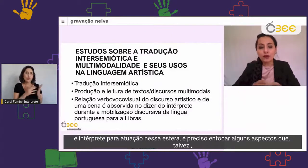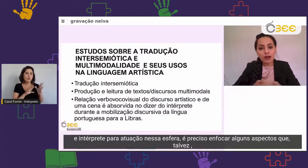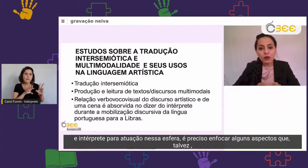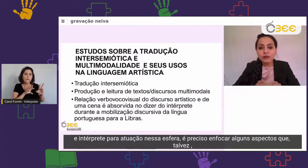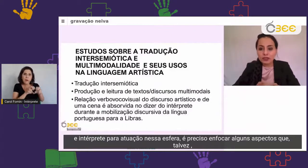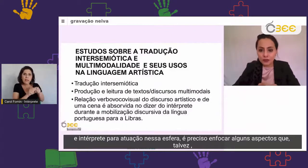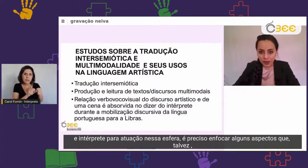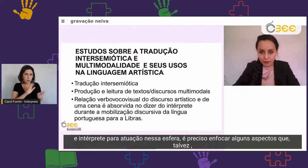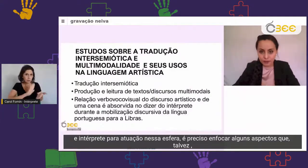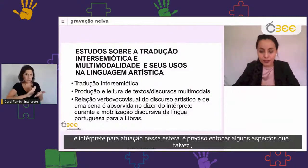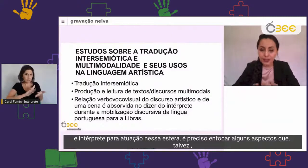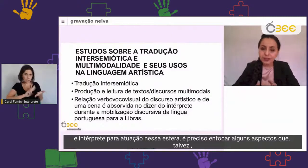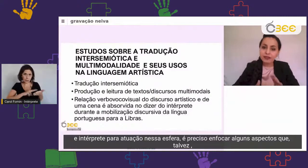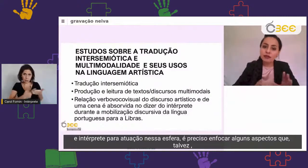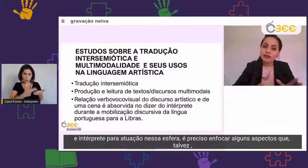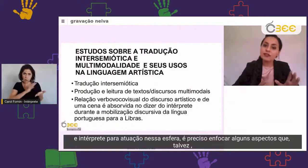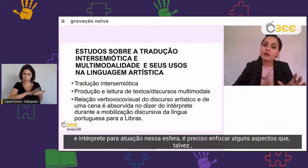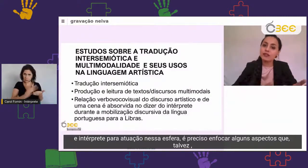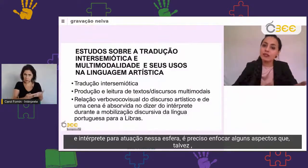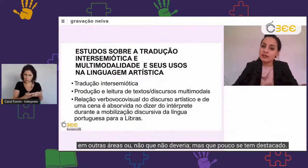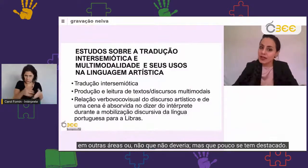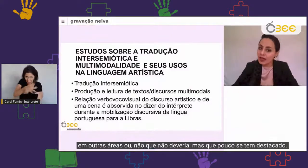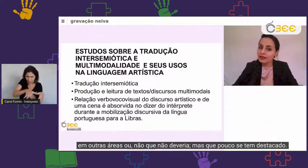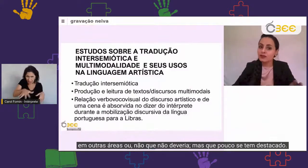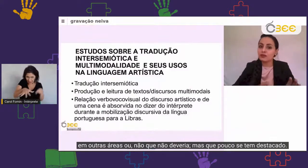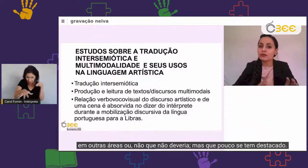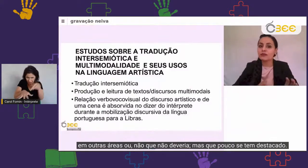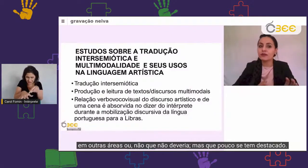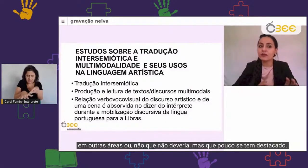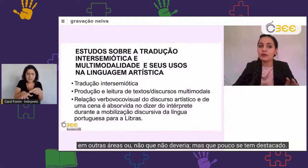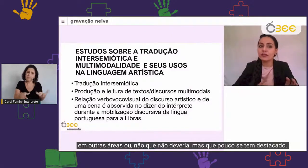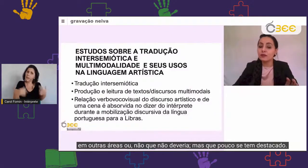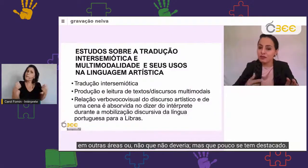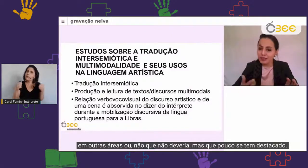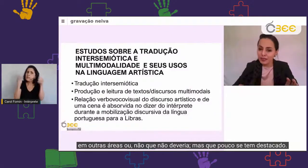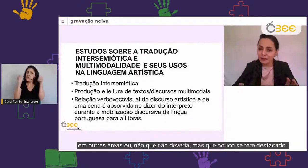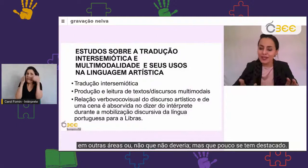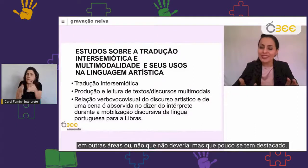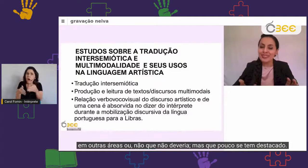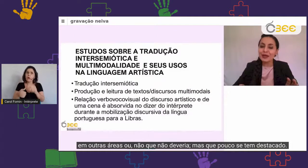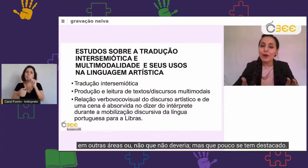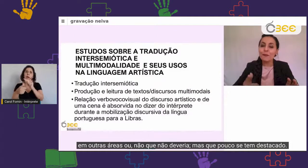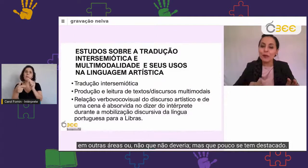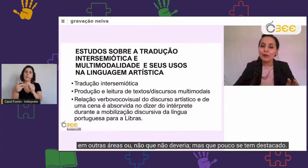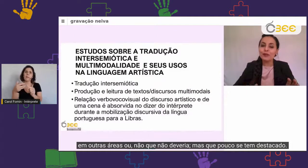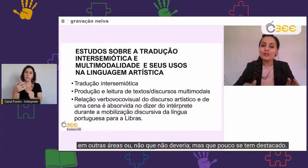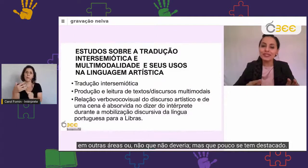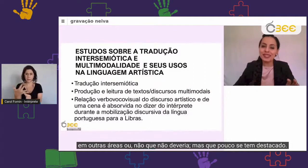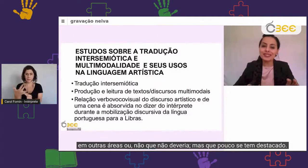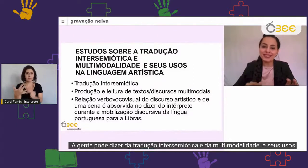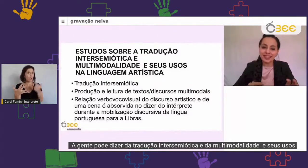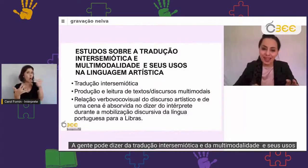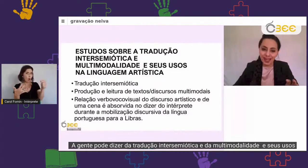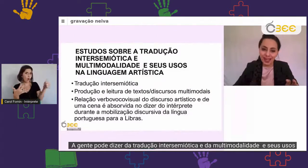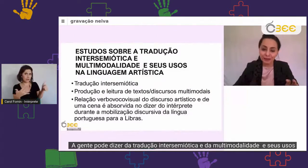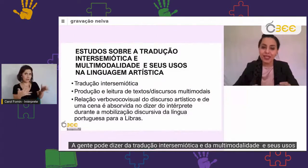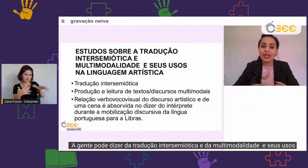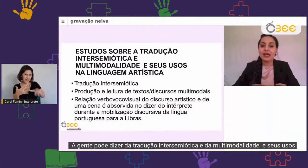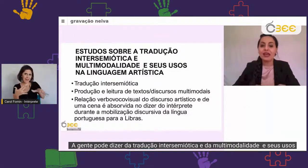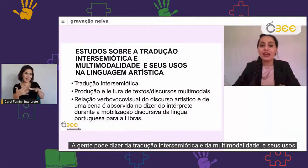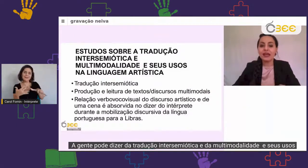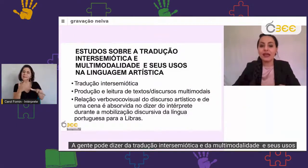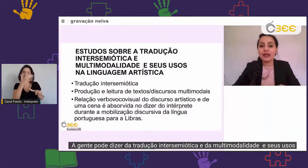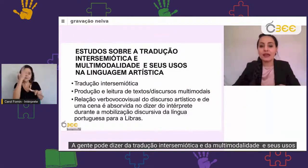preciso enfocar alguns aspectos que talvez em outras áreas, ou não que não deveria, mas que pouco se tem